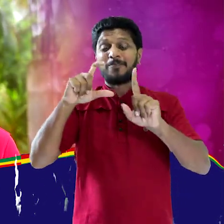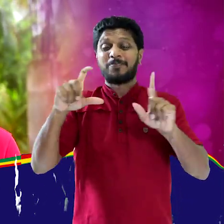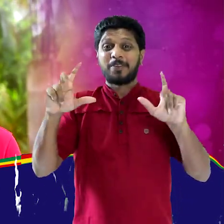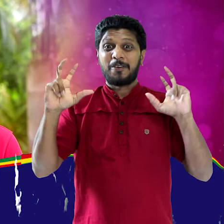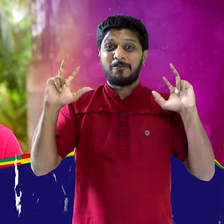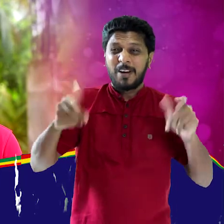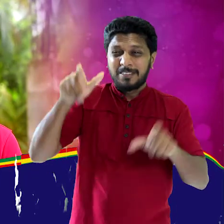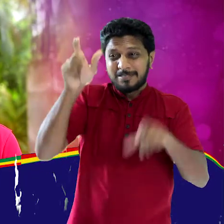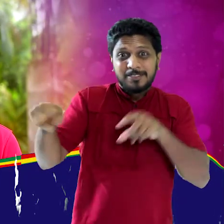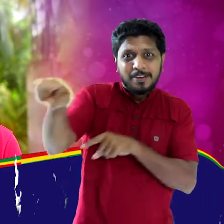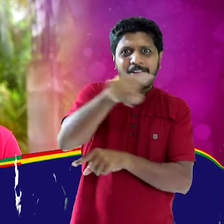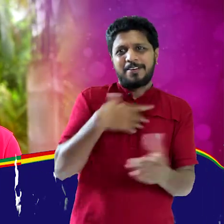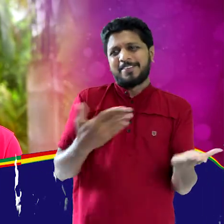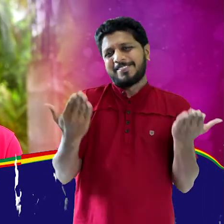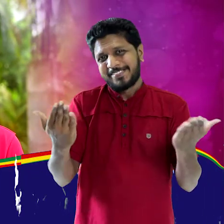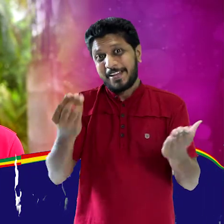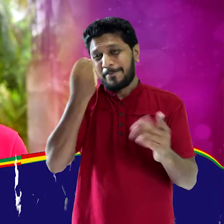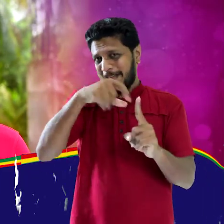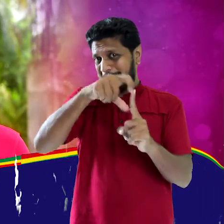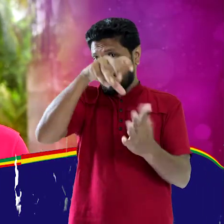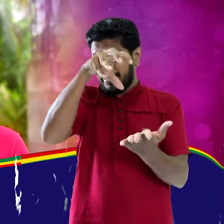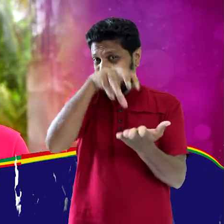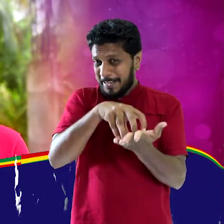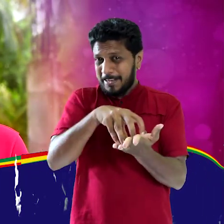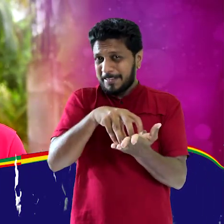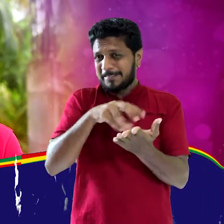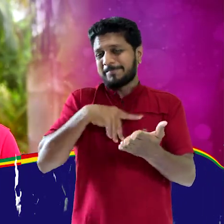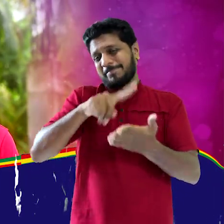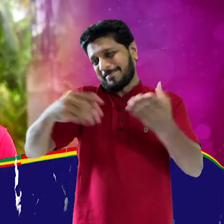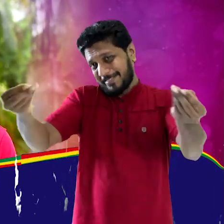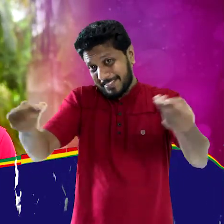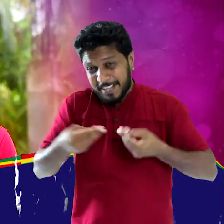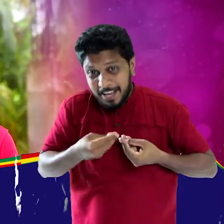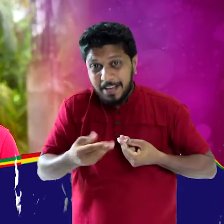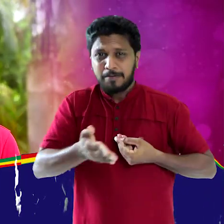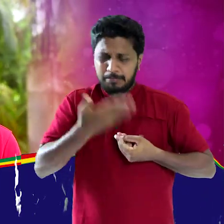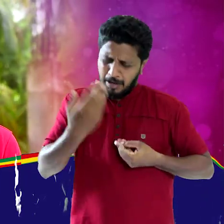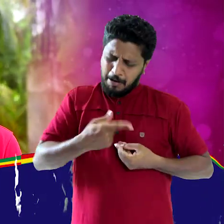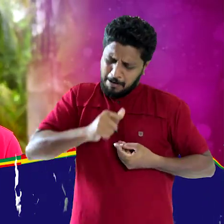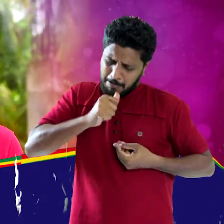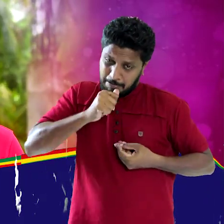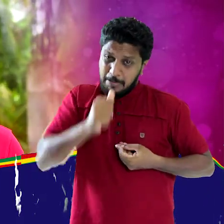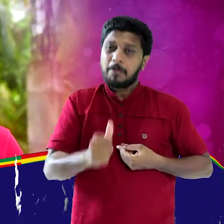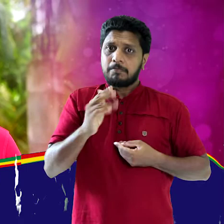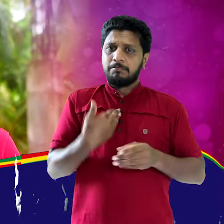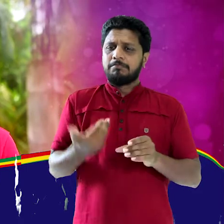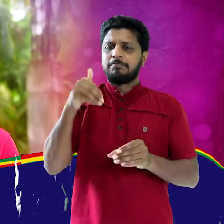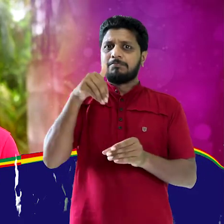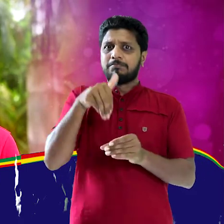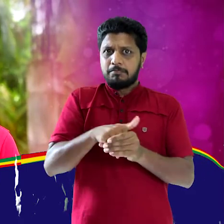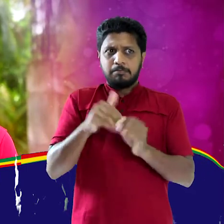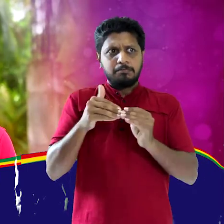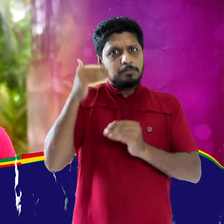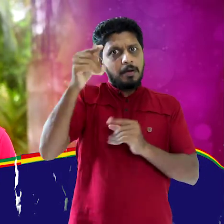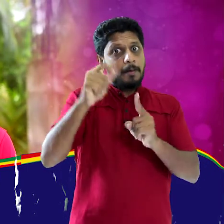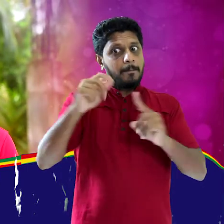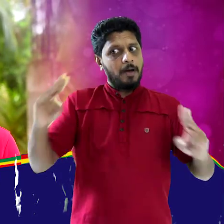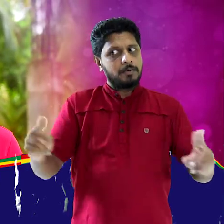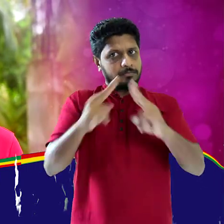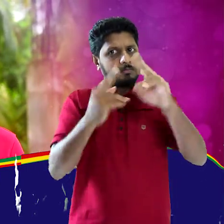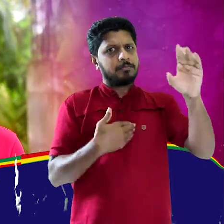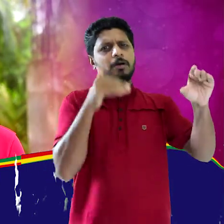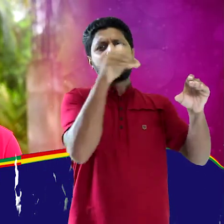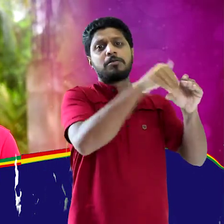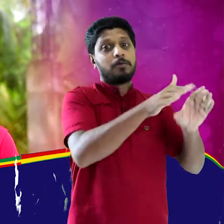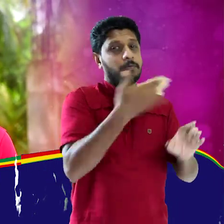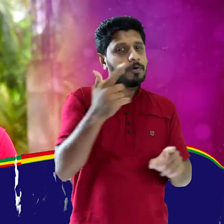ඔබේ සහයෝගය මාතර දිස්ත්‍රික්කය තුළ මට ලබා දෙන්න මම ඔබේ නිසඟ නියෝජිතයා වදේ විසින් ඉදිරි පාර්ලිමේන්තුව තුළ ඔබ වෙනුවෙන් පෙනී සිටින්නම්